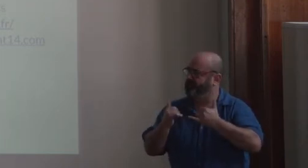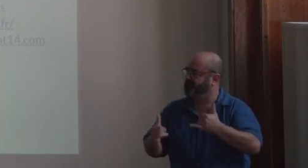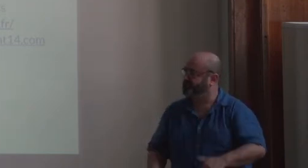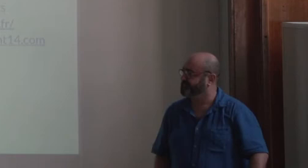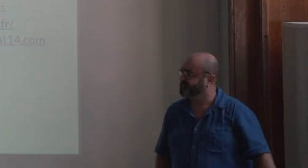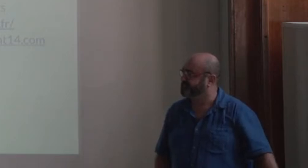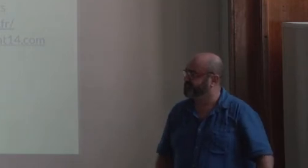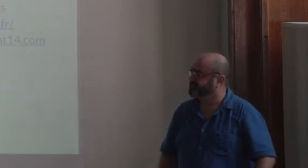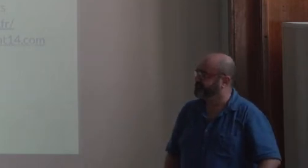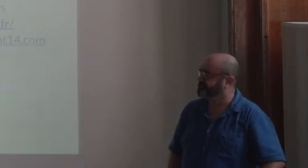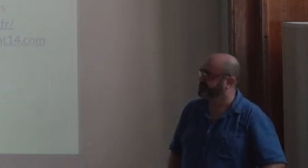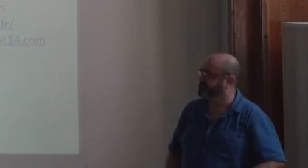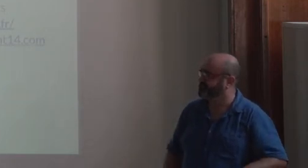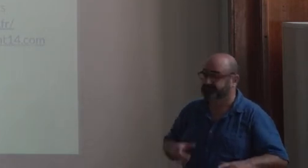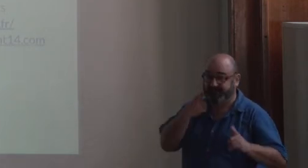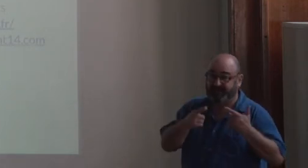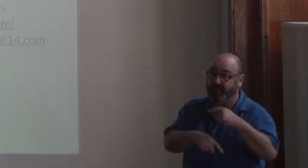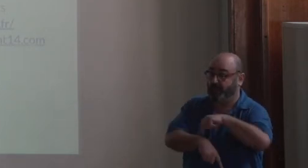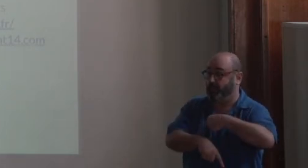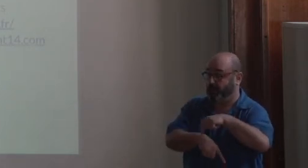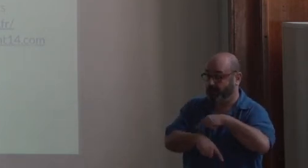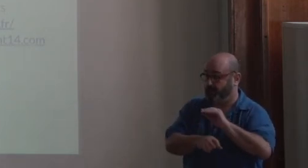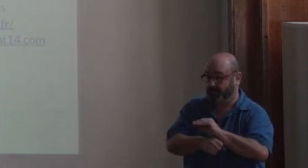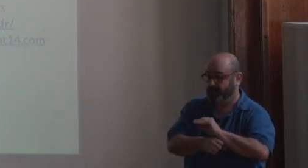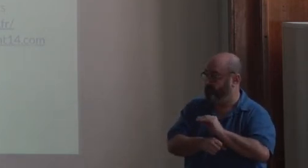Si ça prend trop de temps, tu le sauras facilement.